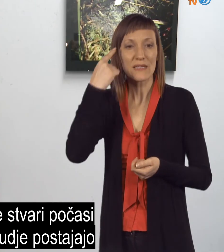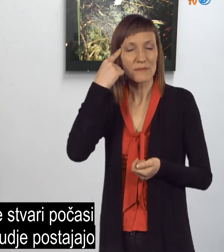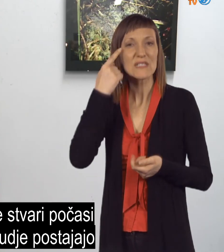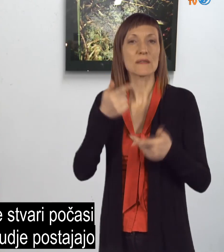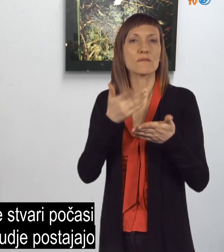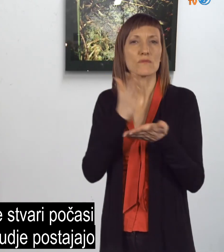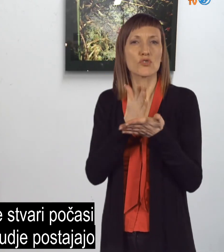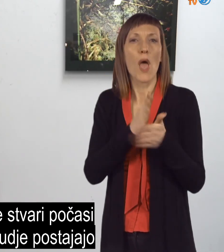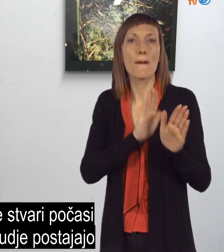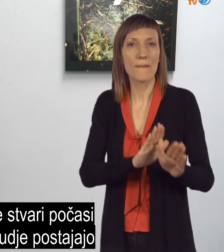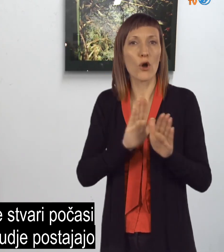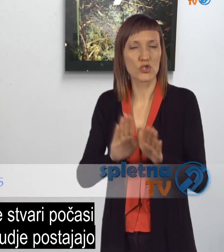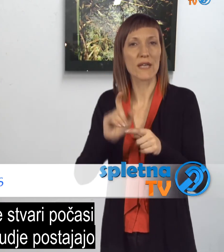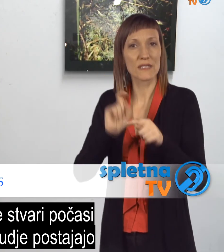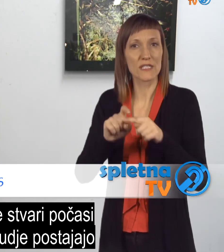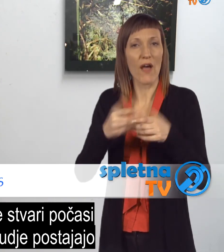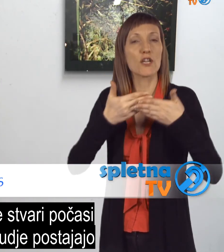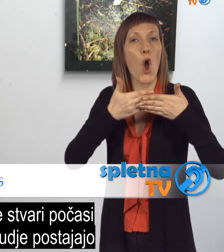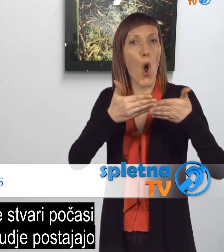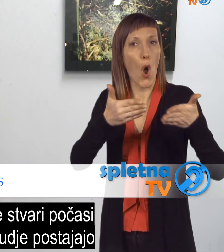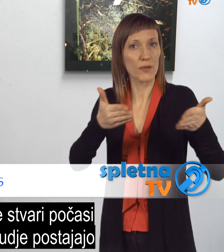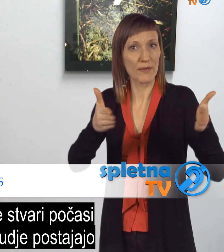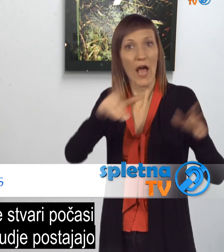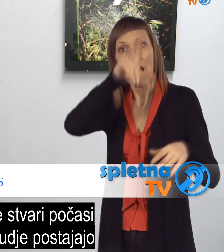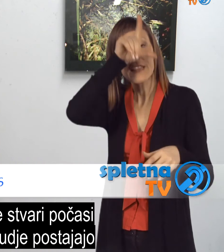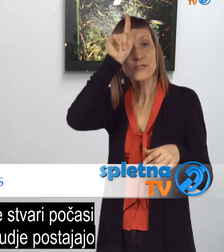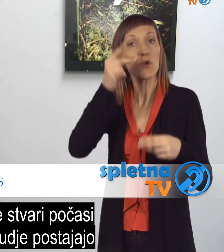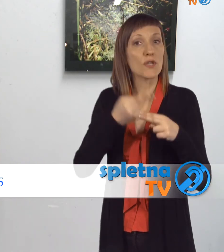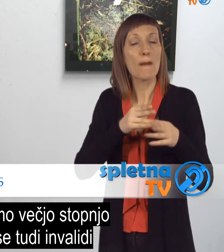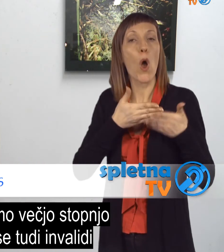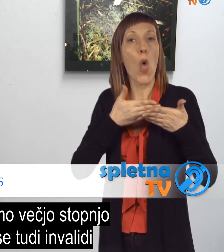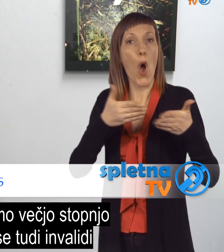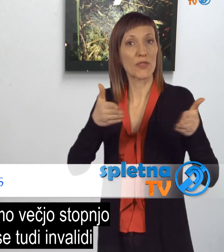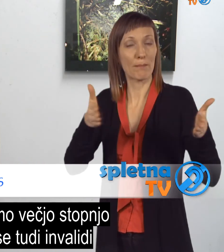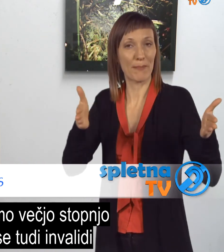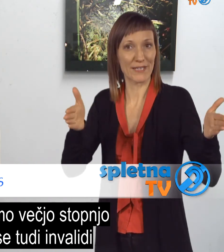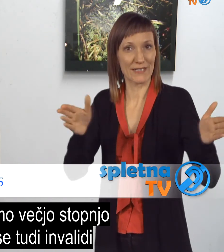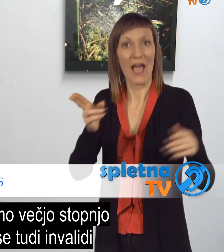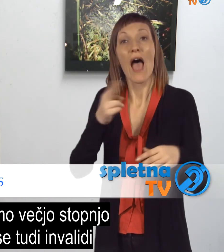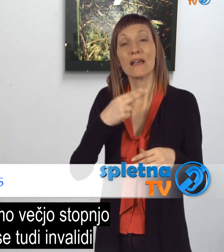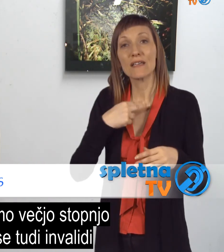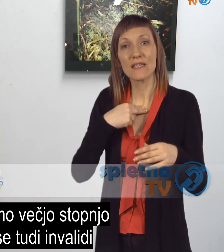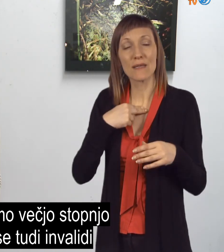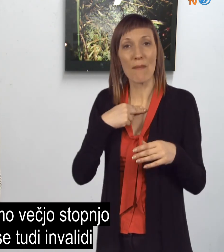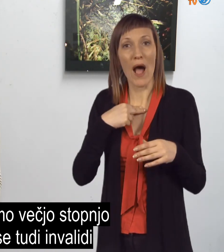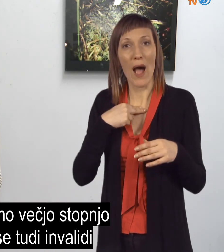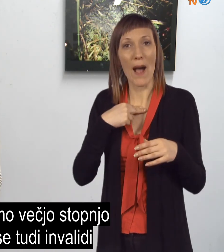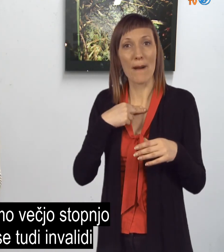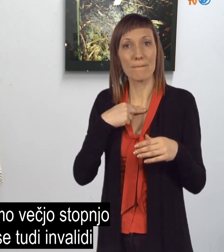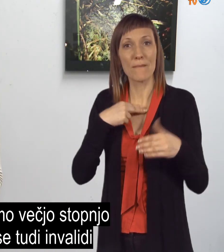Mislim, da se počasi te stvari odpirajo, da ljudje postajamo bolj odprti in